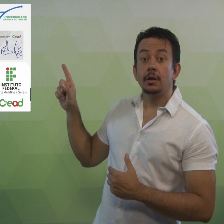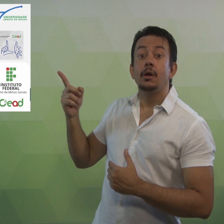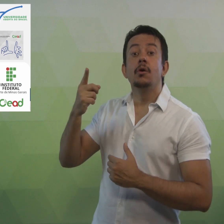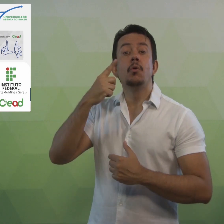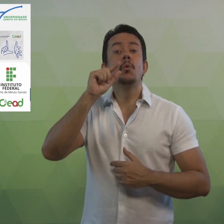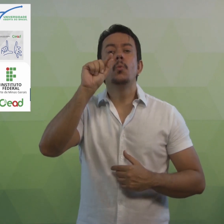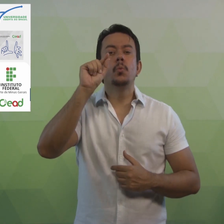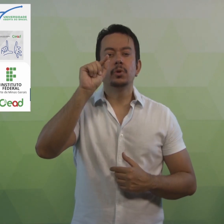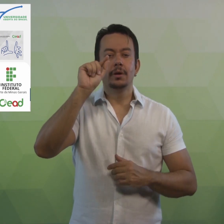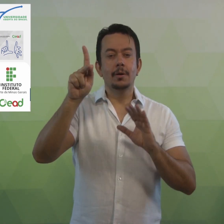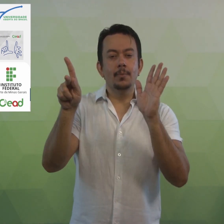Observem esse slide.